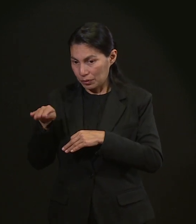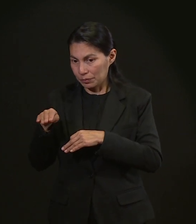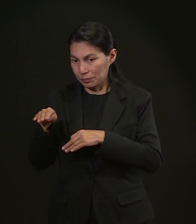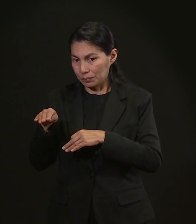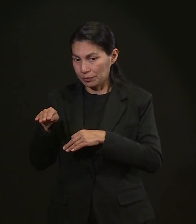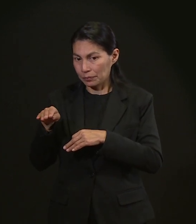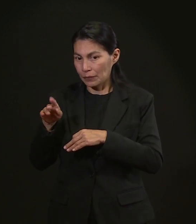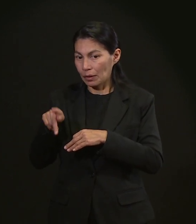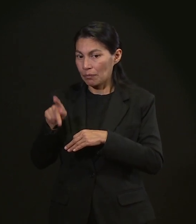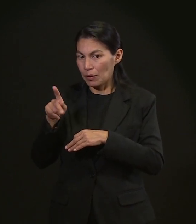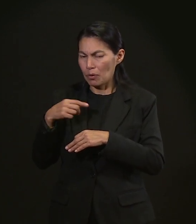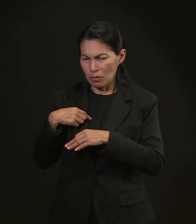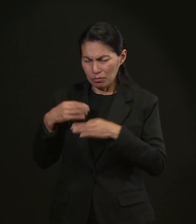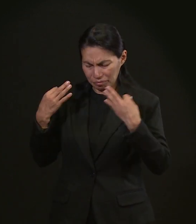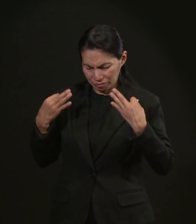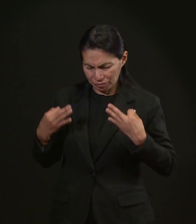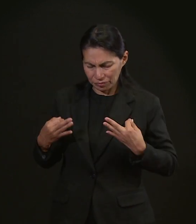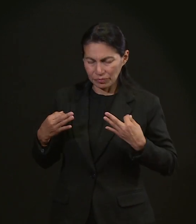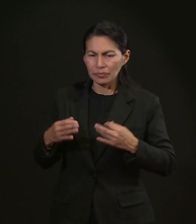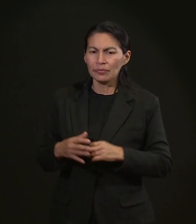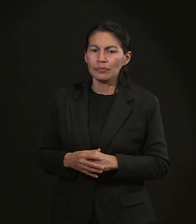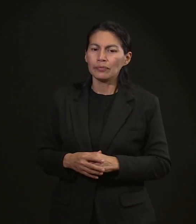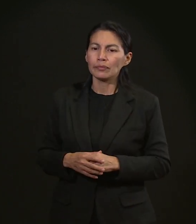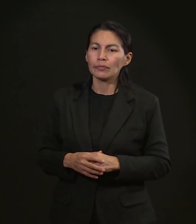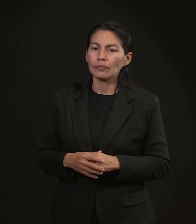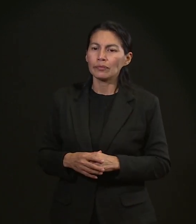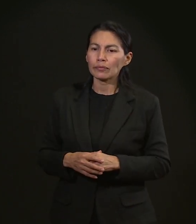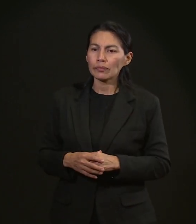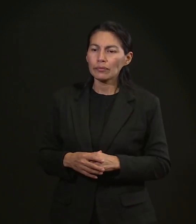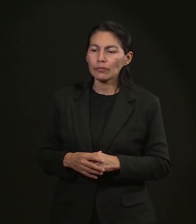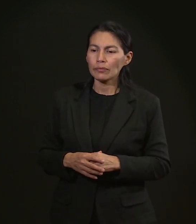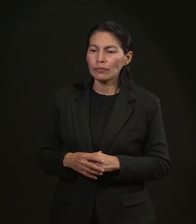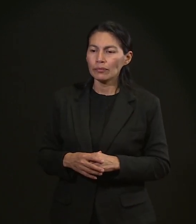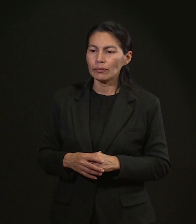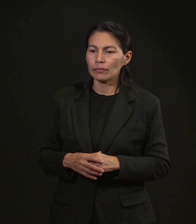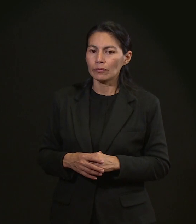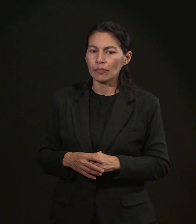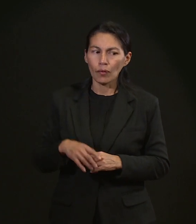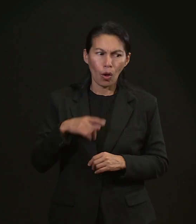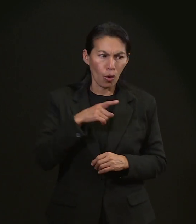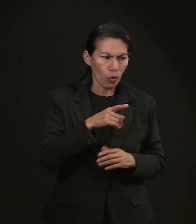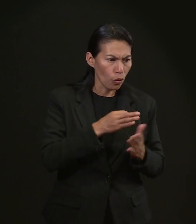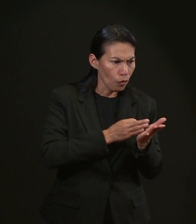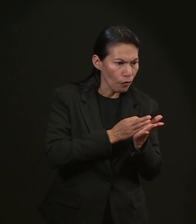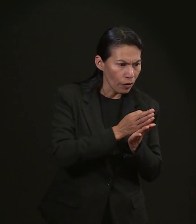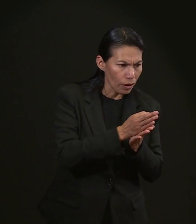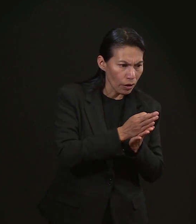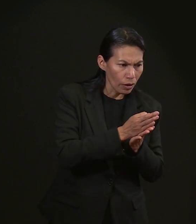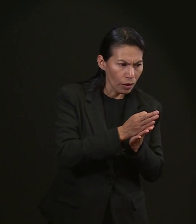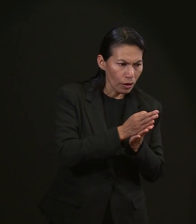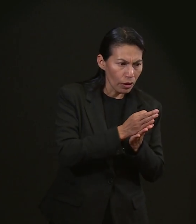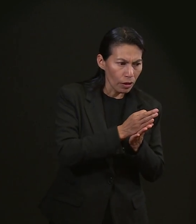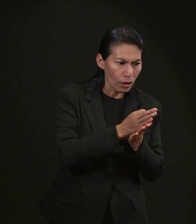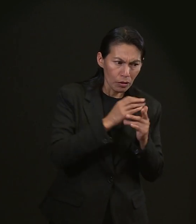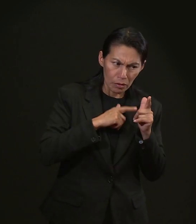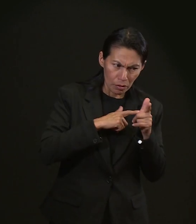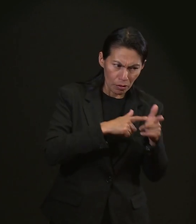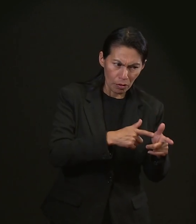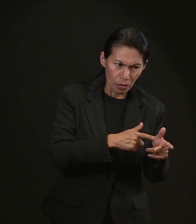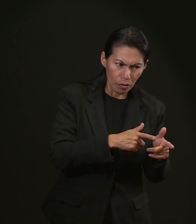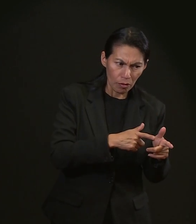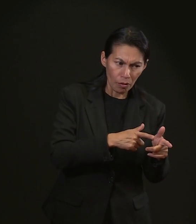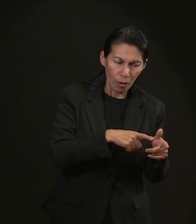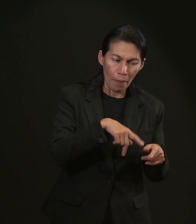aquí pero ya casi estaba yo para ir a la iglesia o sea tu fidelidad